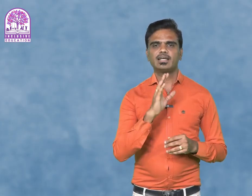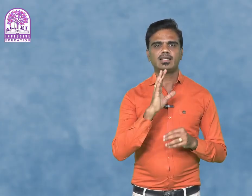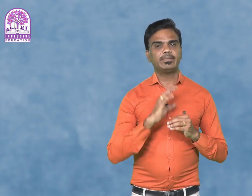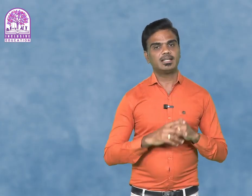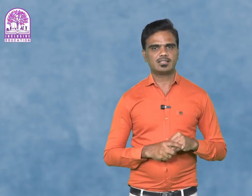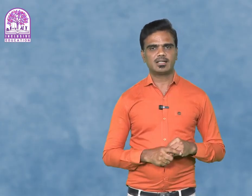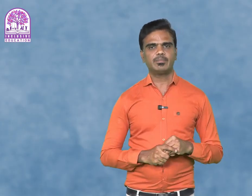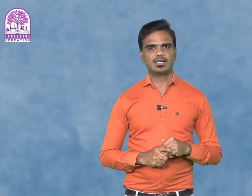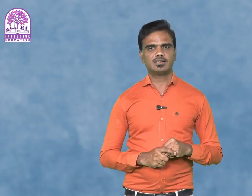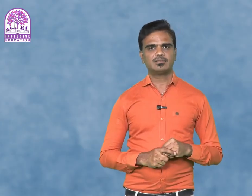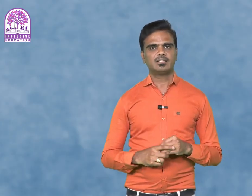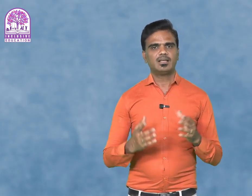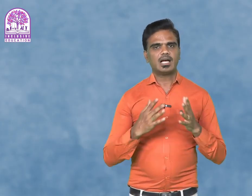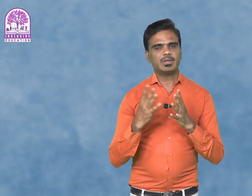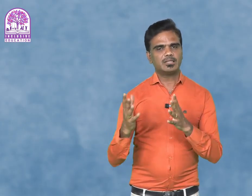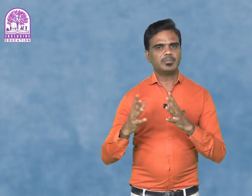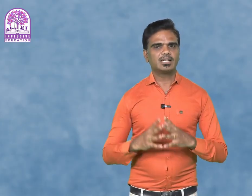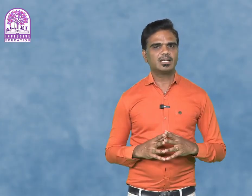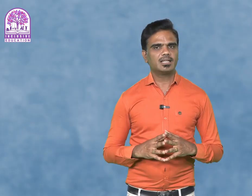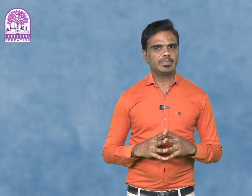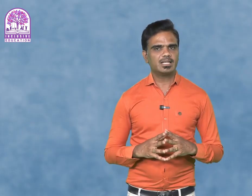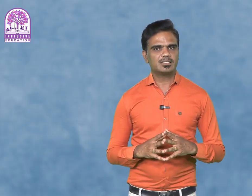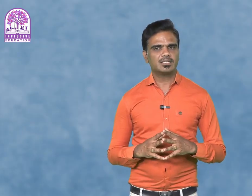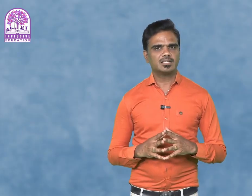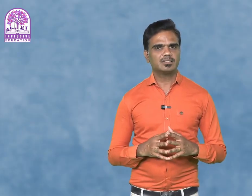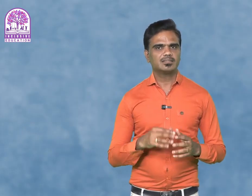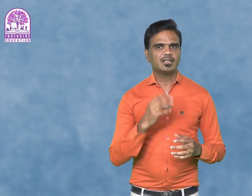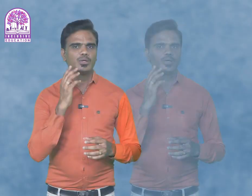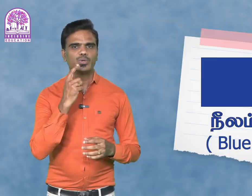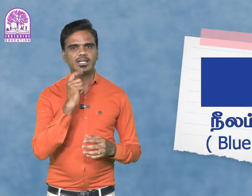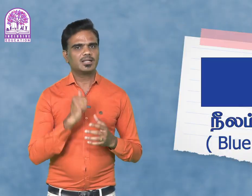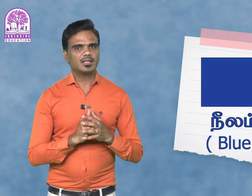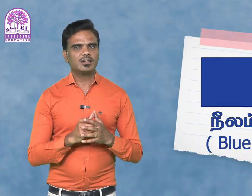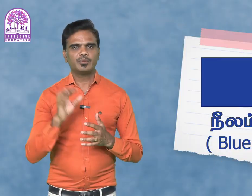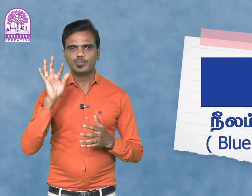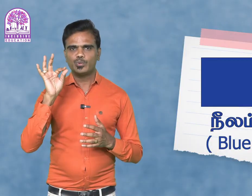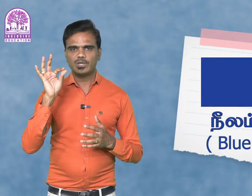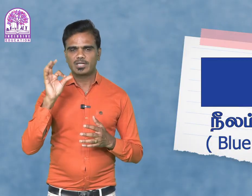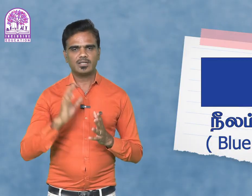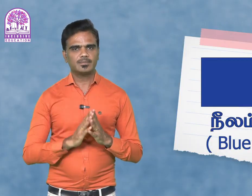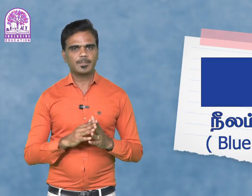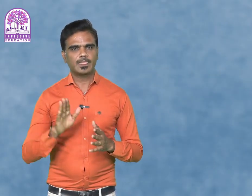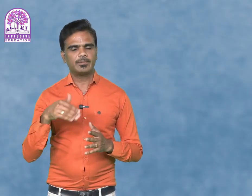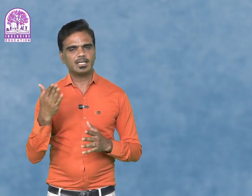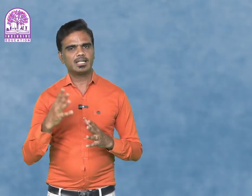கலர் பெயிண்ட் அடிச்சிருக்காங்கன்னு பாருங்கள். அப்படியே திரும்பி பாருங்கள், என்ன கலர் பெயிண்ட் அடிச்சிருக்காங்க. ஒன்று என்ன இருக்கலாம், ப்ளூவாக இருக்கலாம், அப்படி இல்லைன்னா